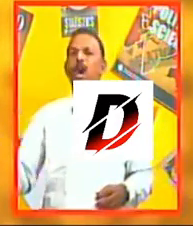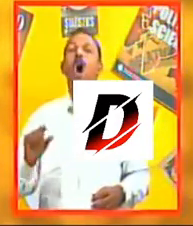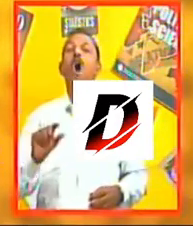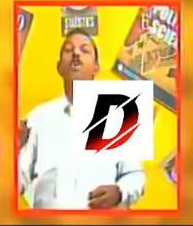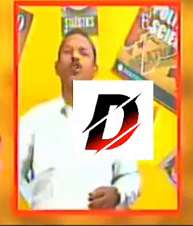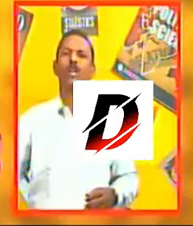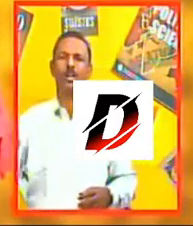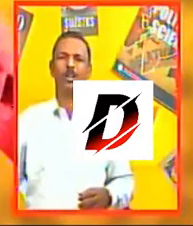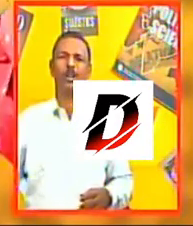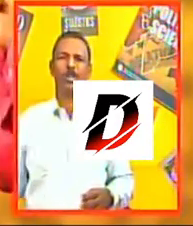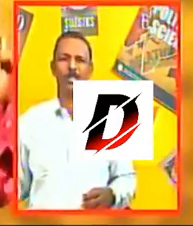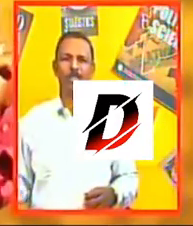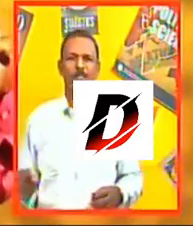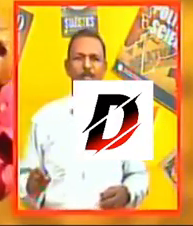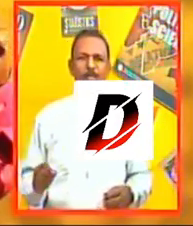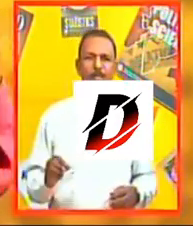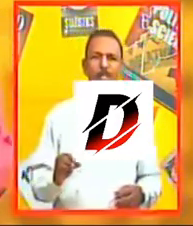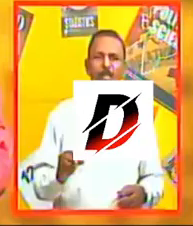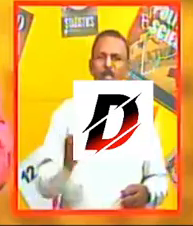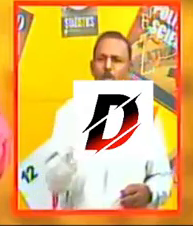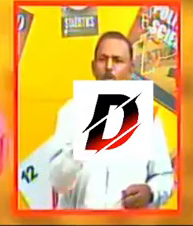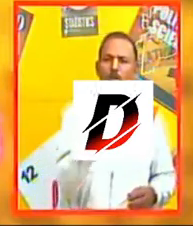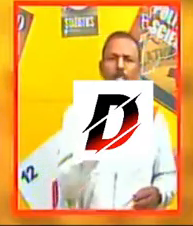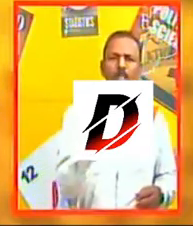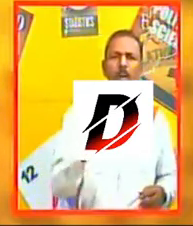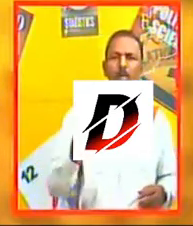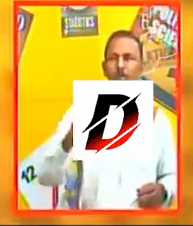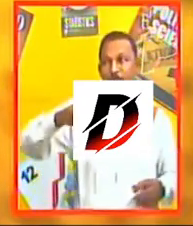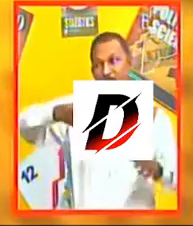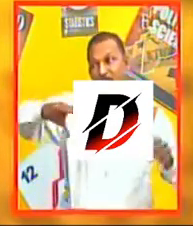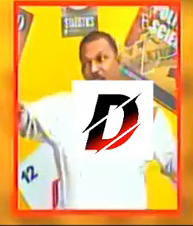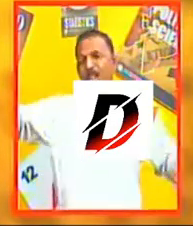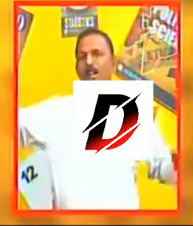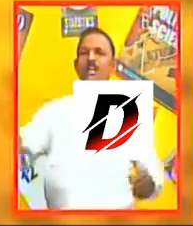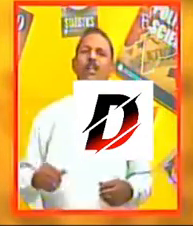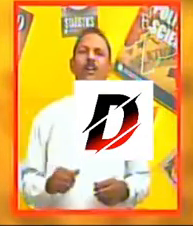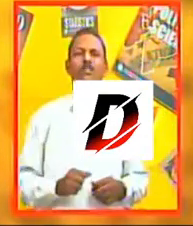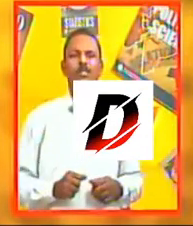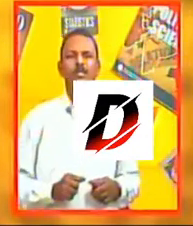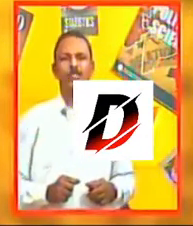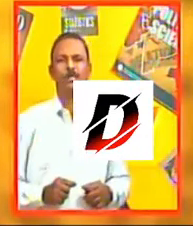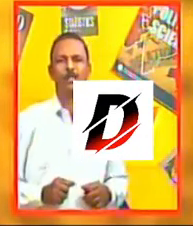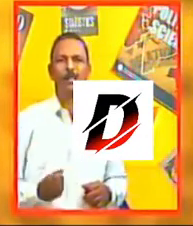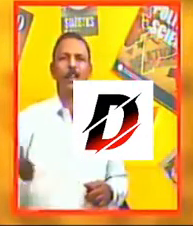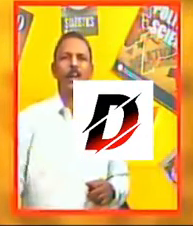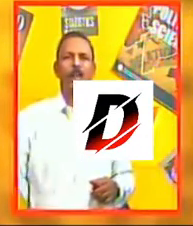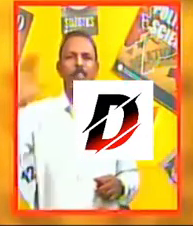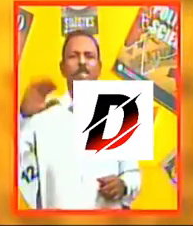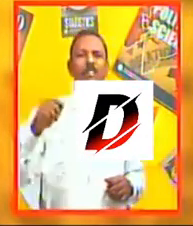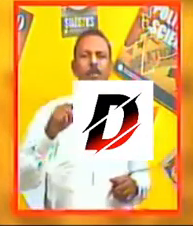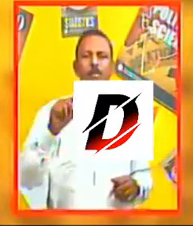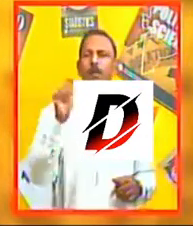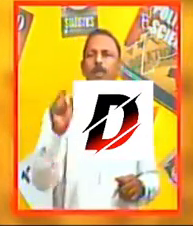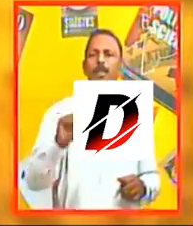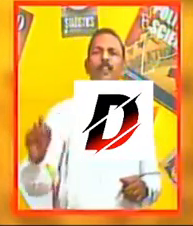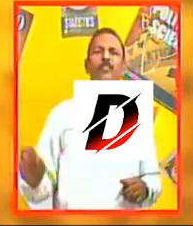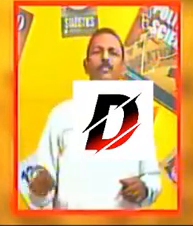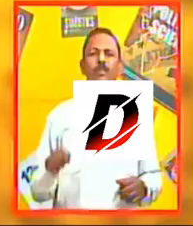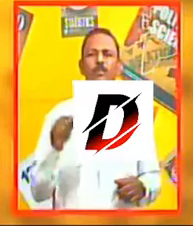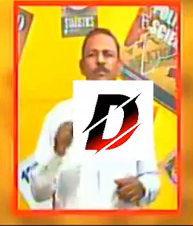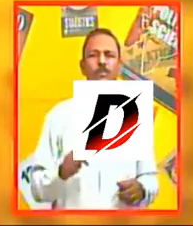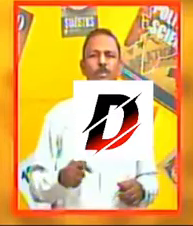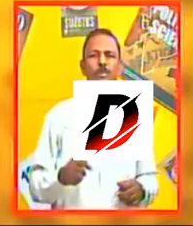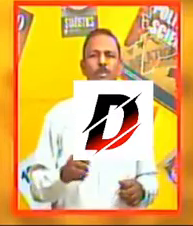32 இருந்து 35 ஆண்டுகள். இது குறுகிய கால சராசரி, இது நீண்ட கால வானிலை சராசரி, இப்படி வேறுபடுத்த கொஸ்டின் கேட்டிருப்பாங்க. அதுக்கு நம்ம இந்த